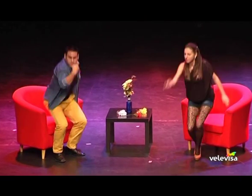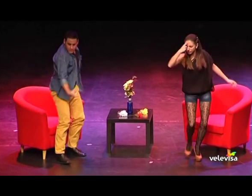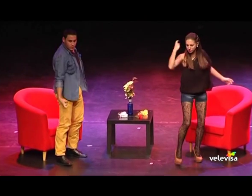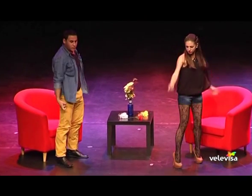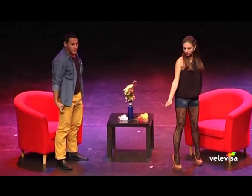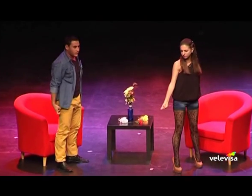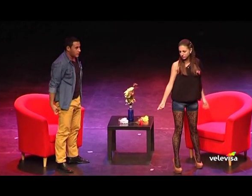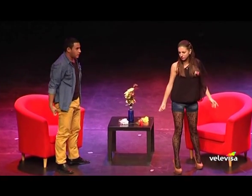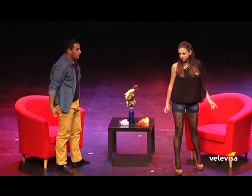Recuérdame